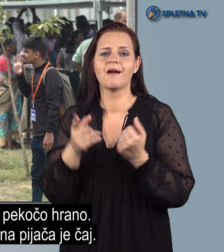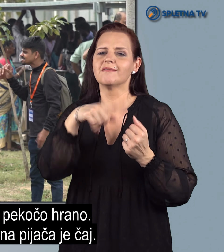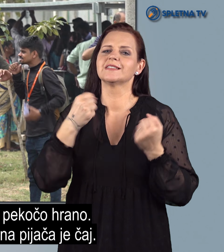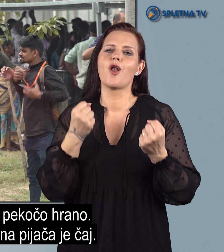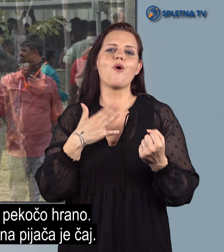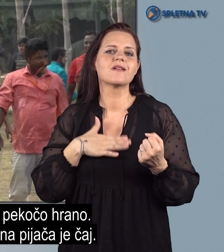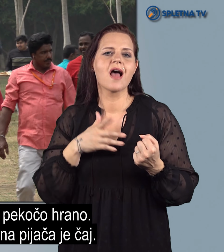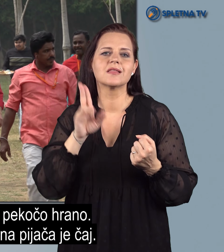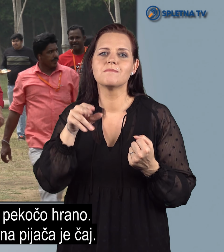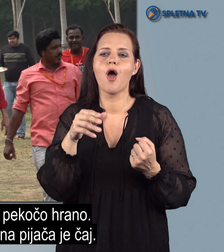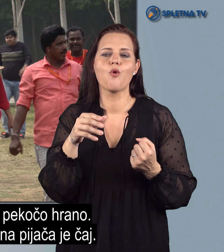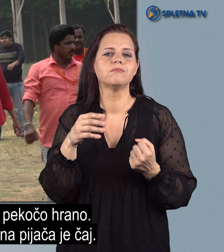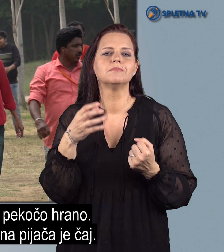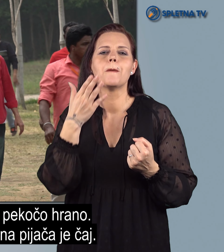Zelo radi imajo pekočo hrano.